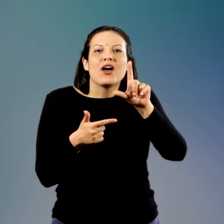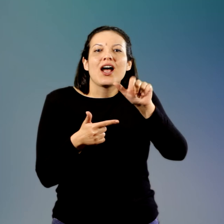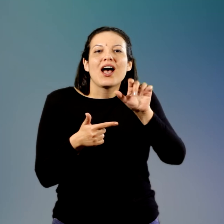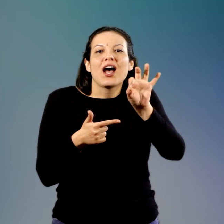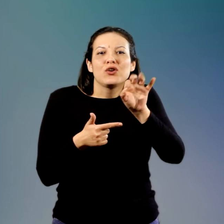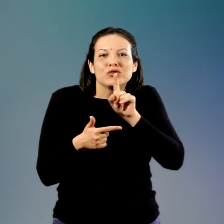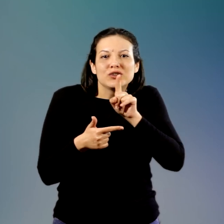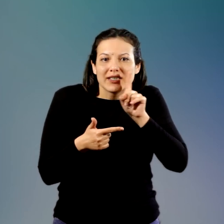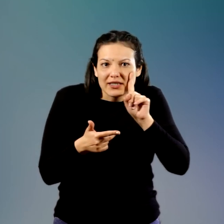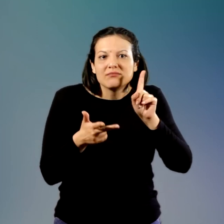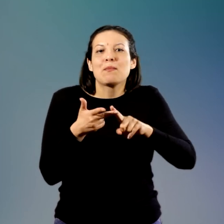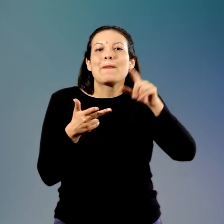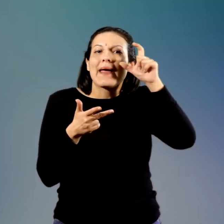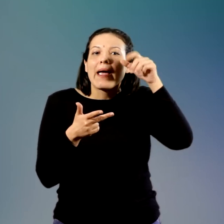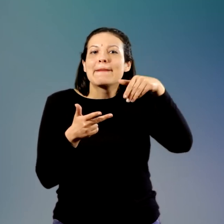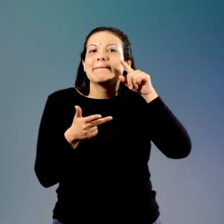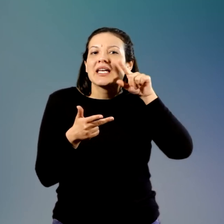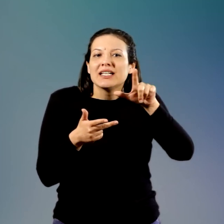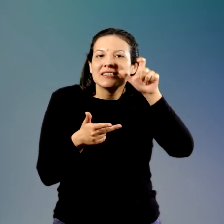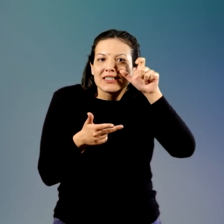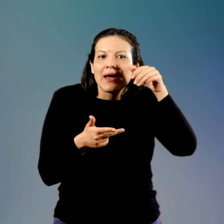calotti emilce moler